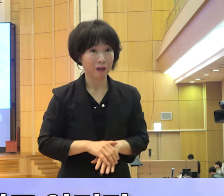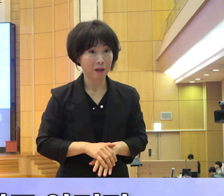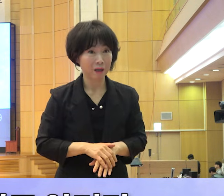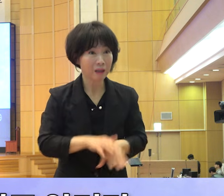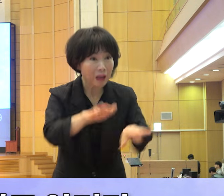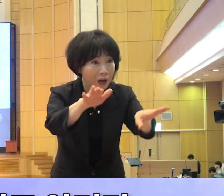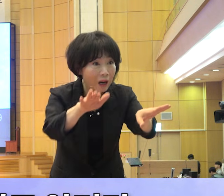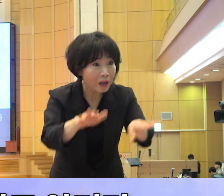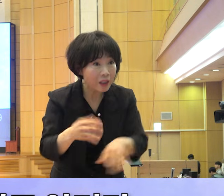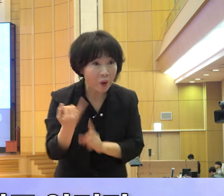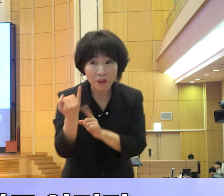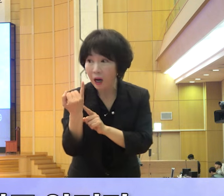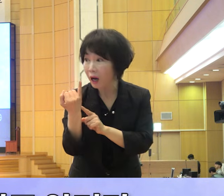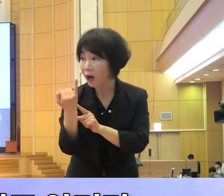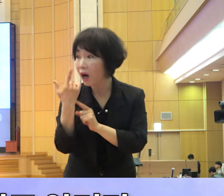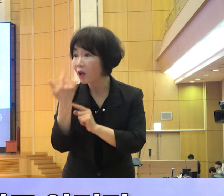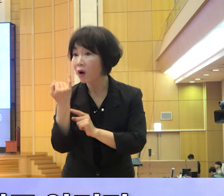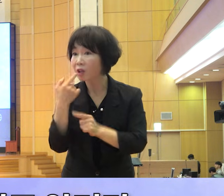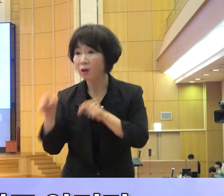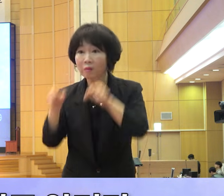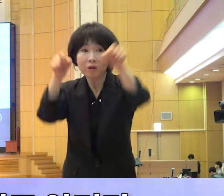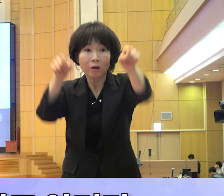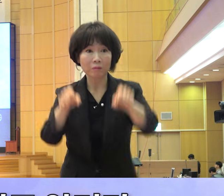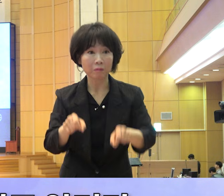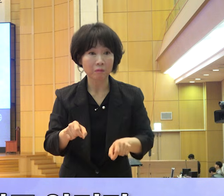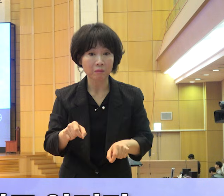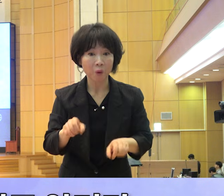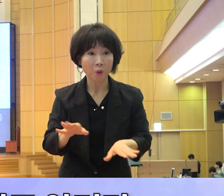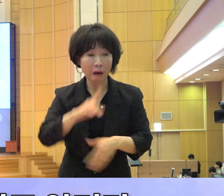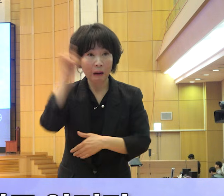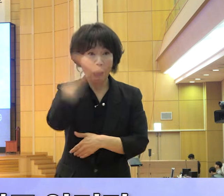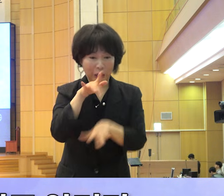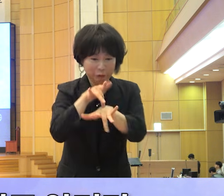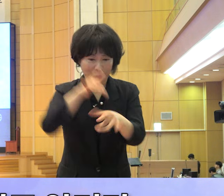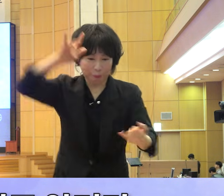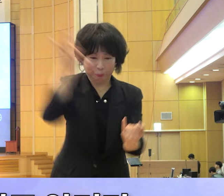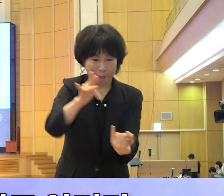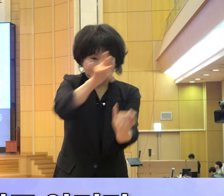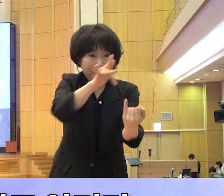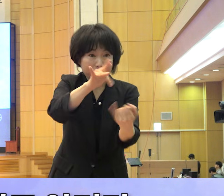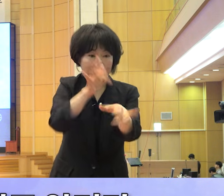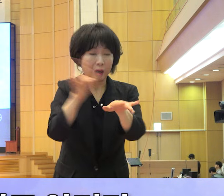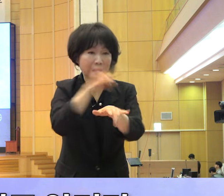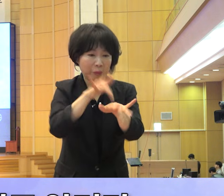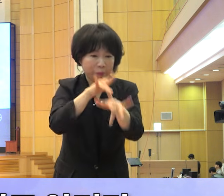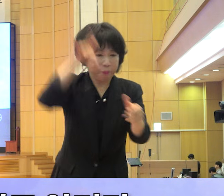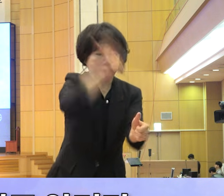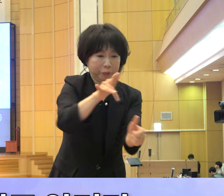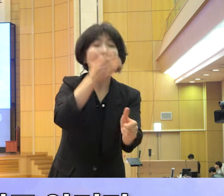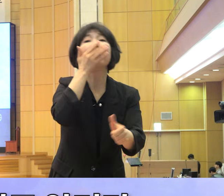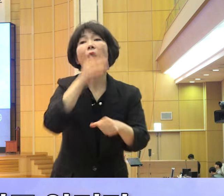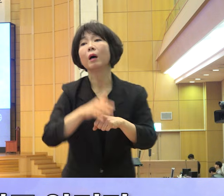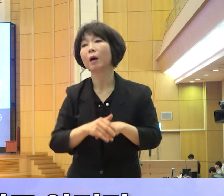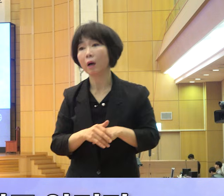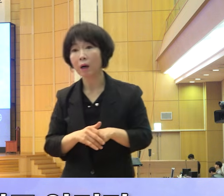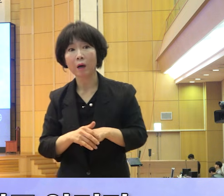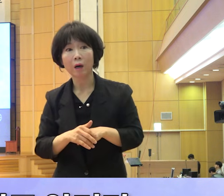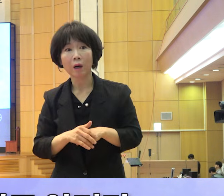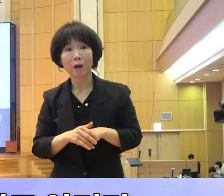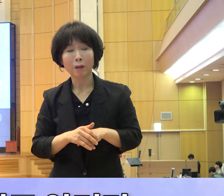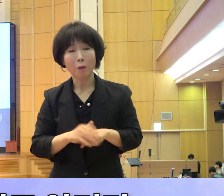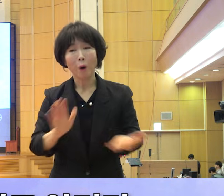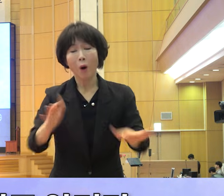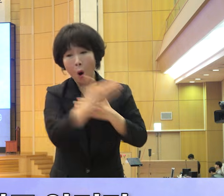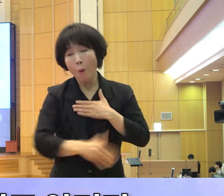이 가나안 여인처럼 어떤 악신이 걸린 사람만 불쌍한 게 아니라, 질병은